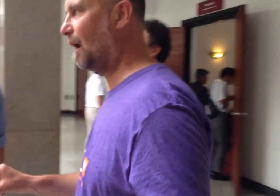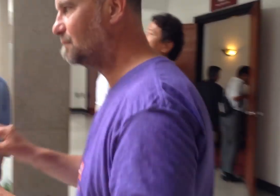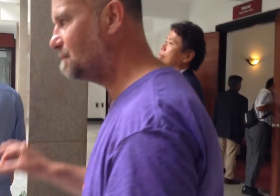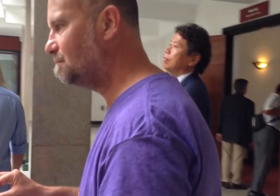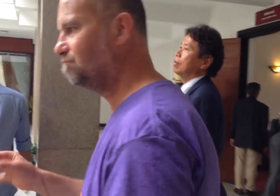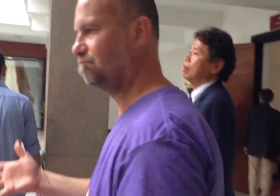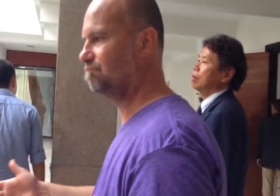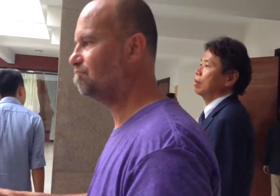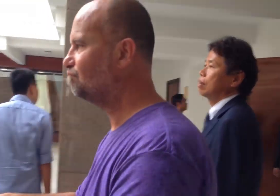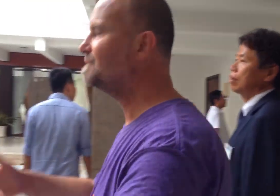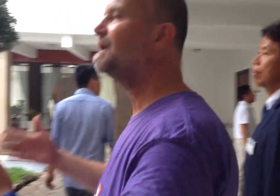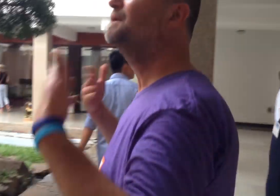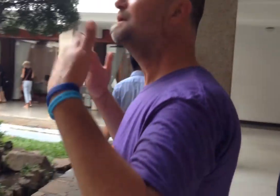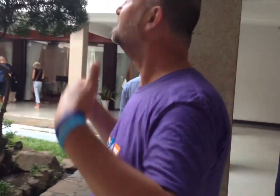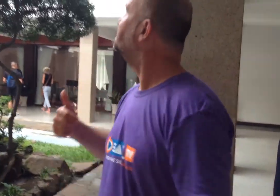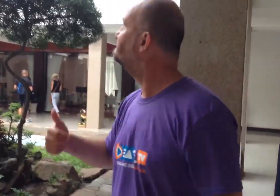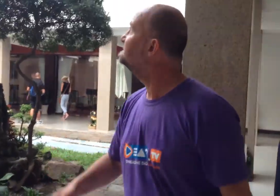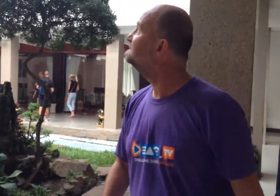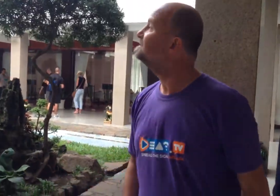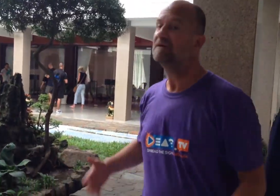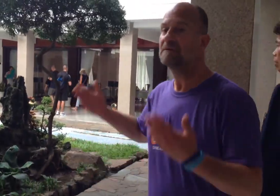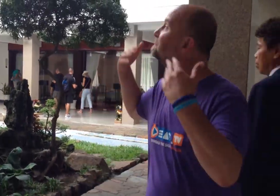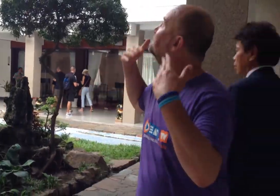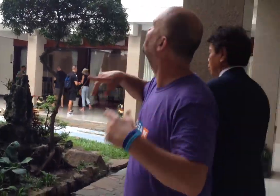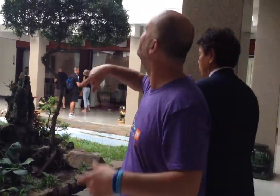Das soll wohl ein kleiner Garten sein, ne?